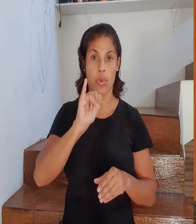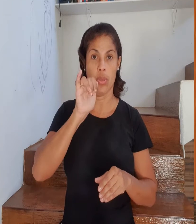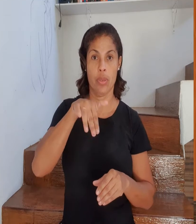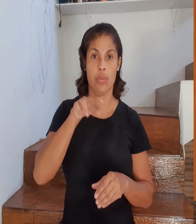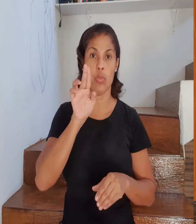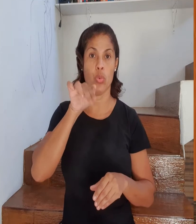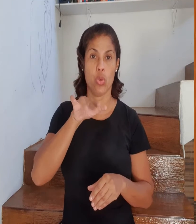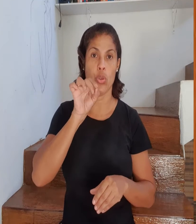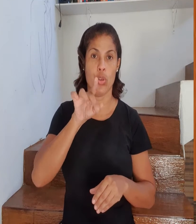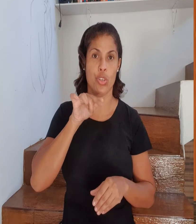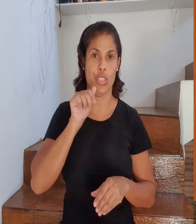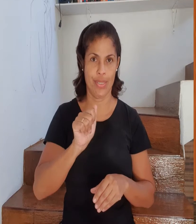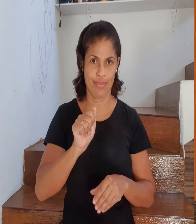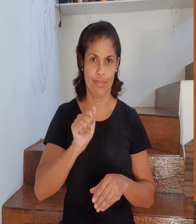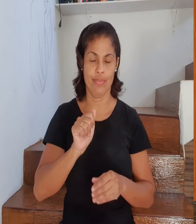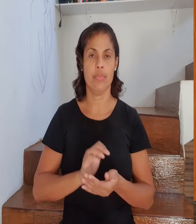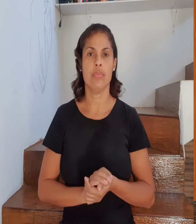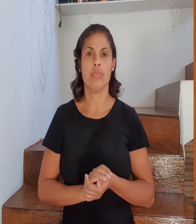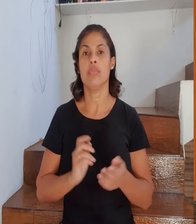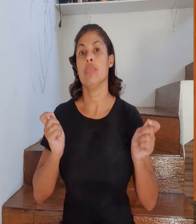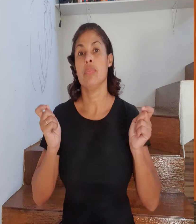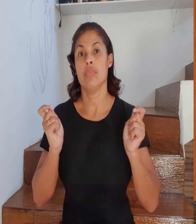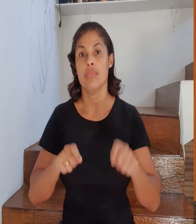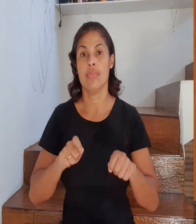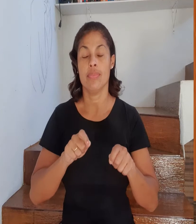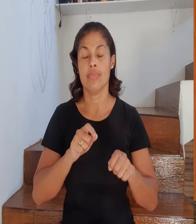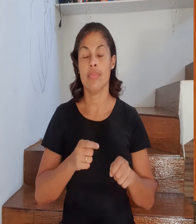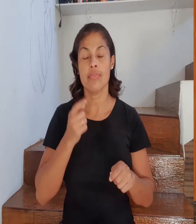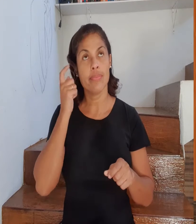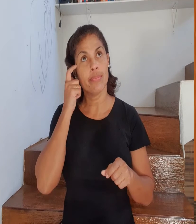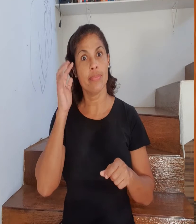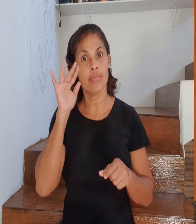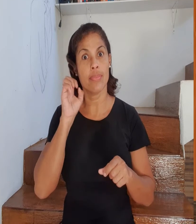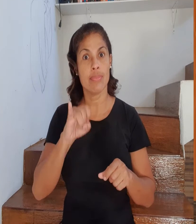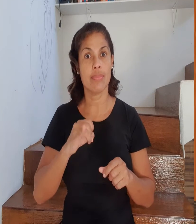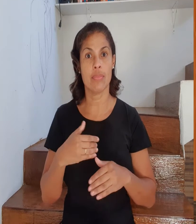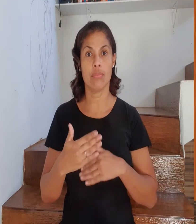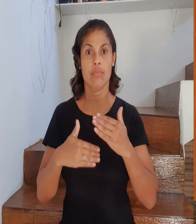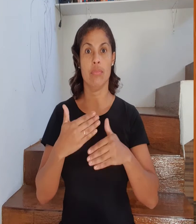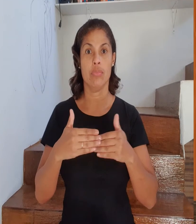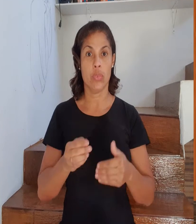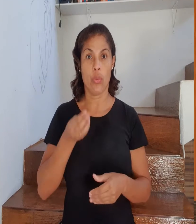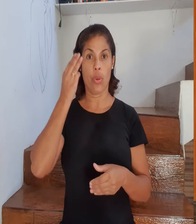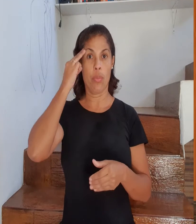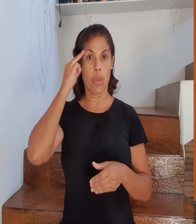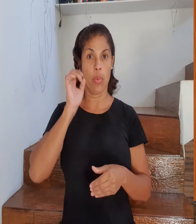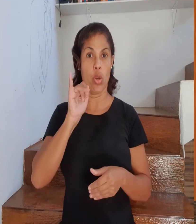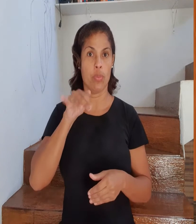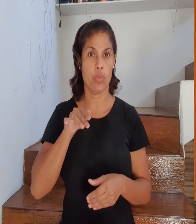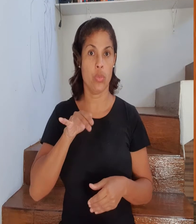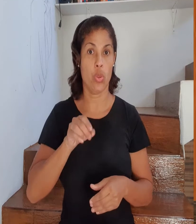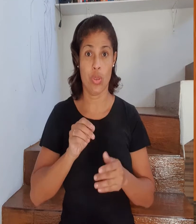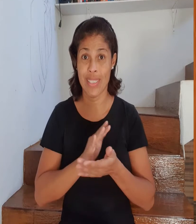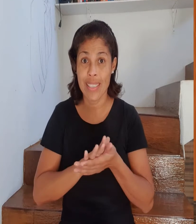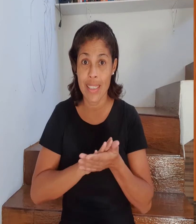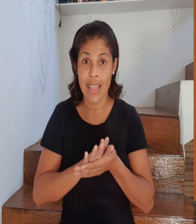memória imunológica. É bem provável que, se não fosse a nossa capacidade de desenvolver uma memória